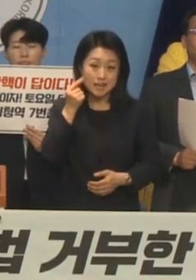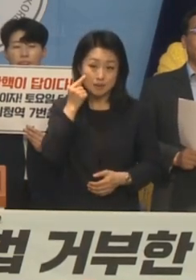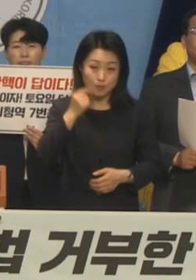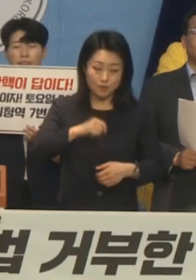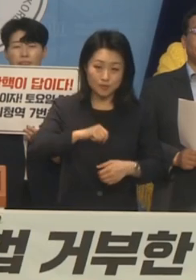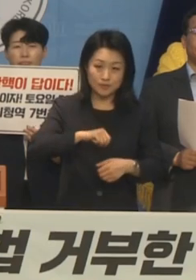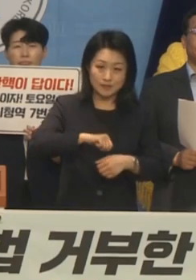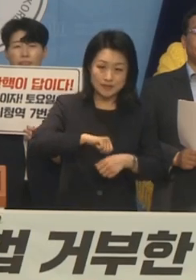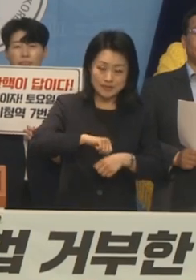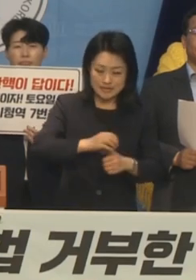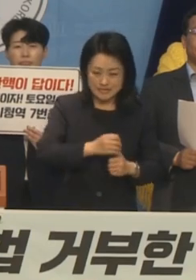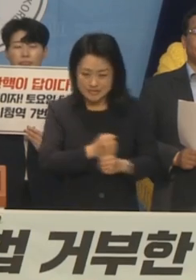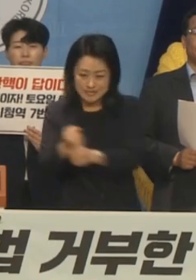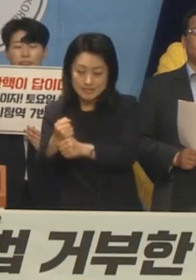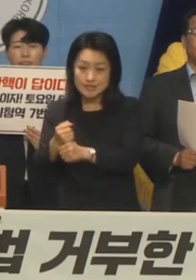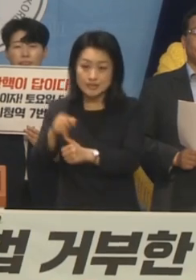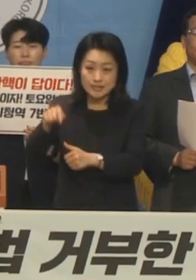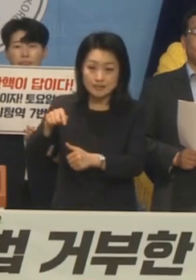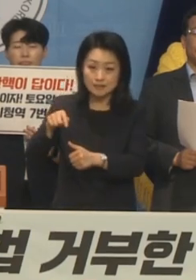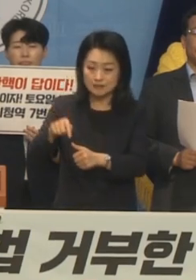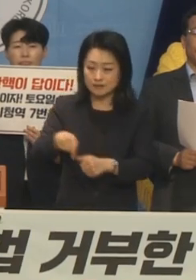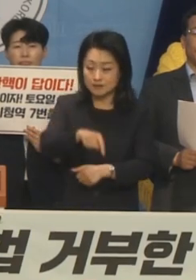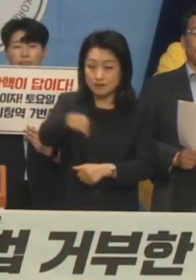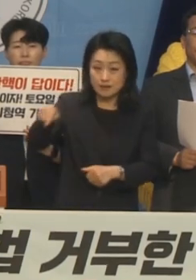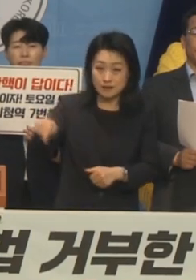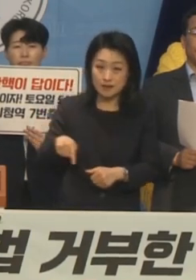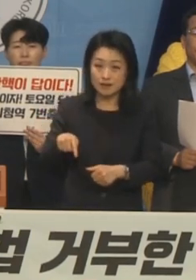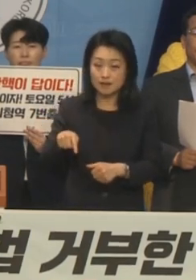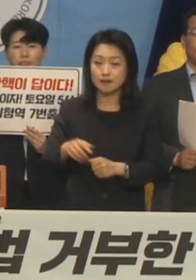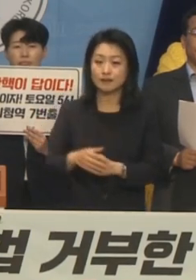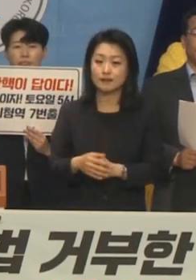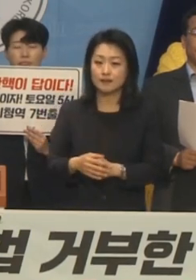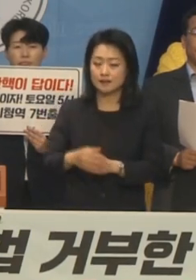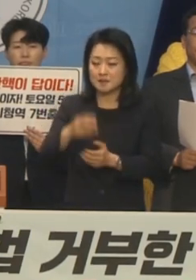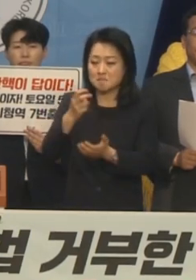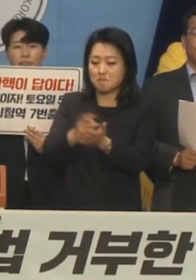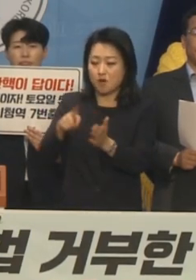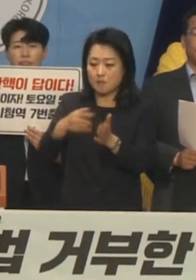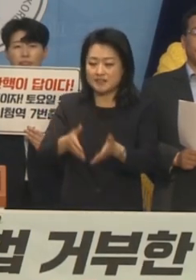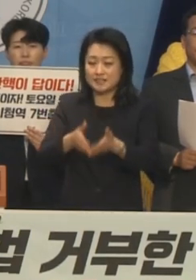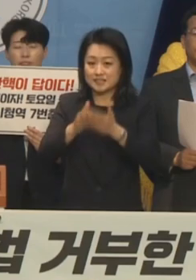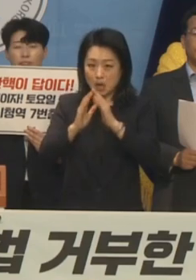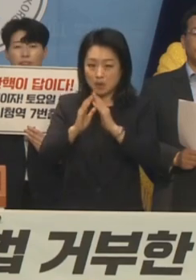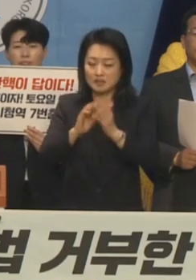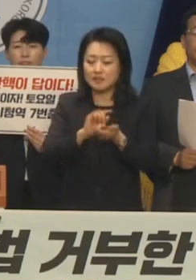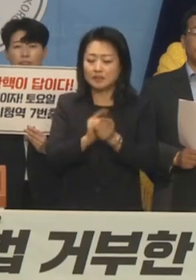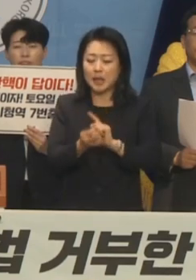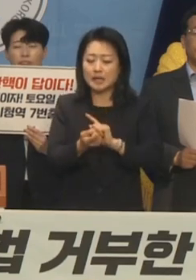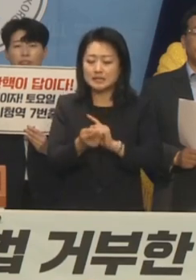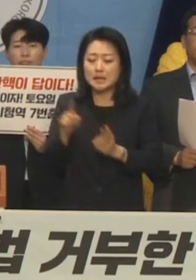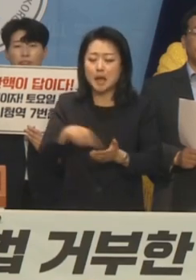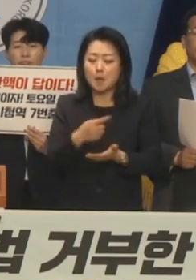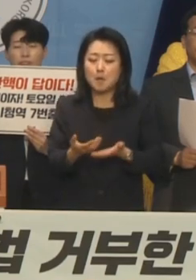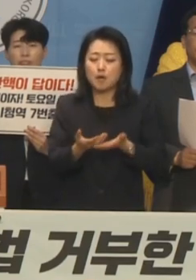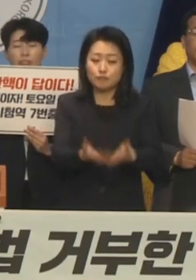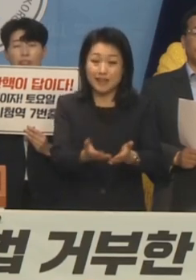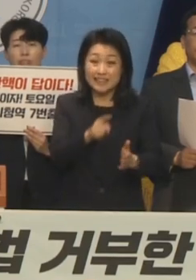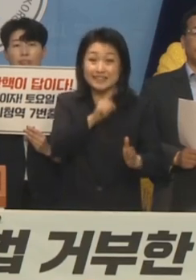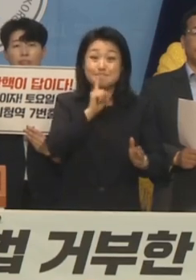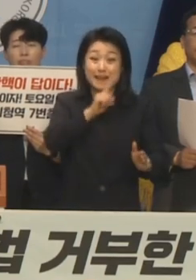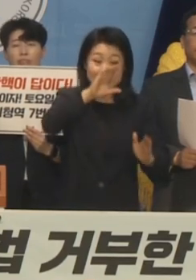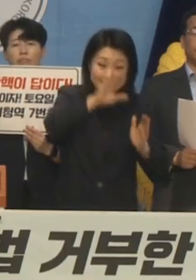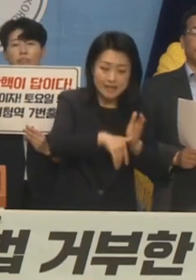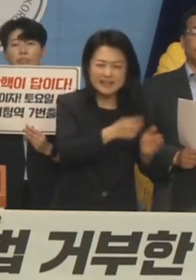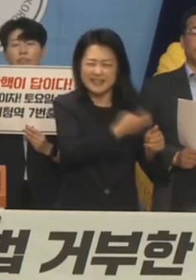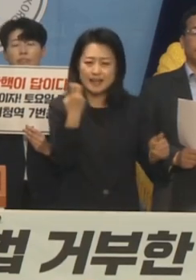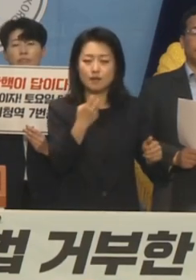제3자 대위변제로 해결한다는 내용의 창의적 매국지를 밀어붙일 때 탄핵했어야 합니다.